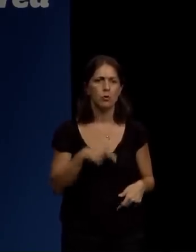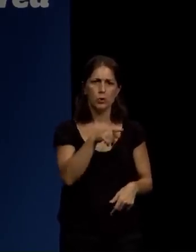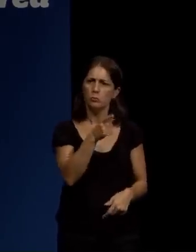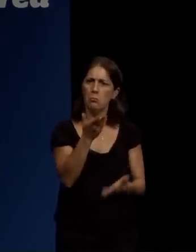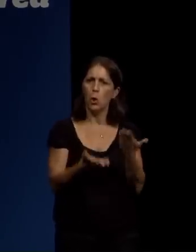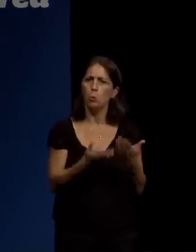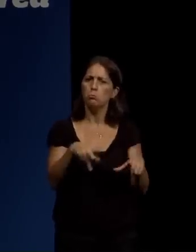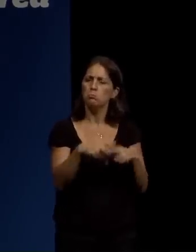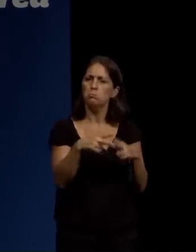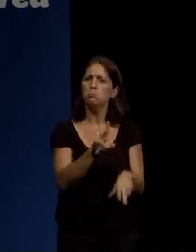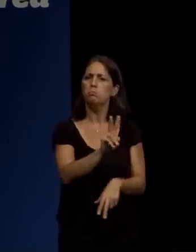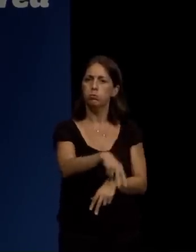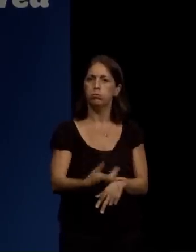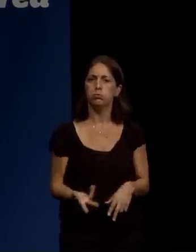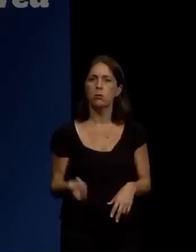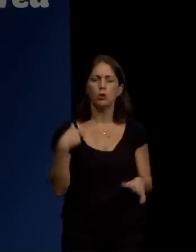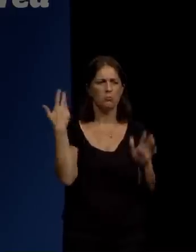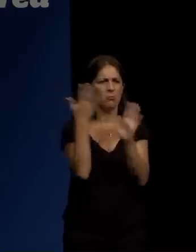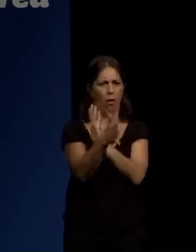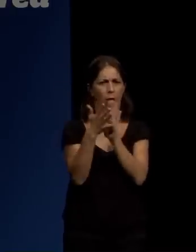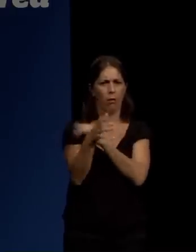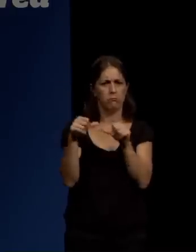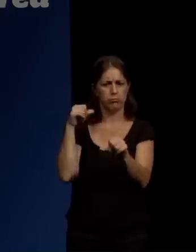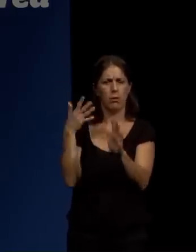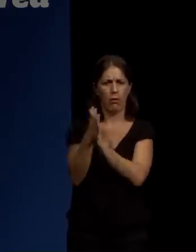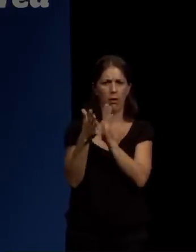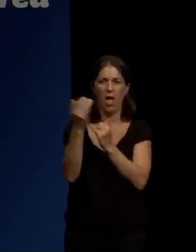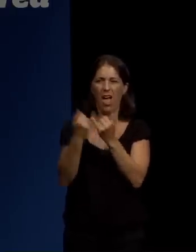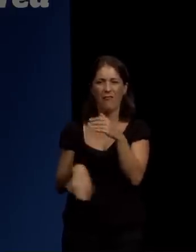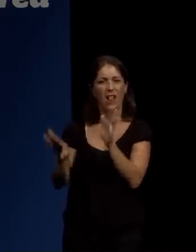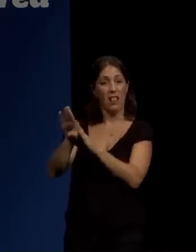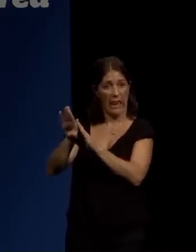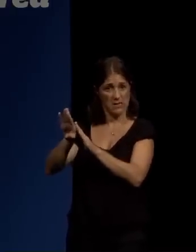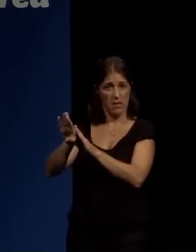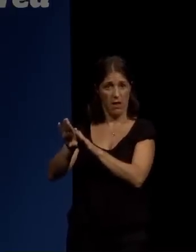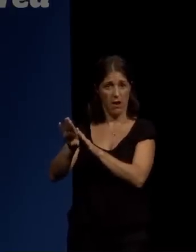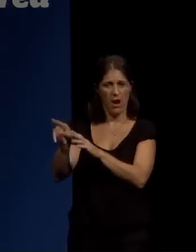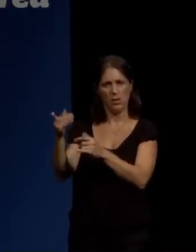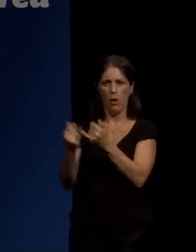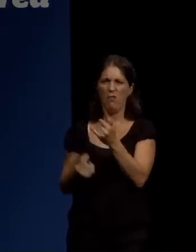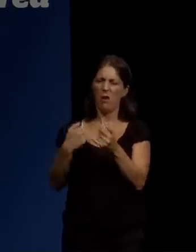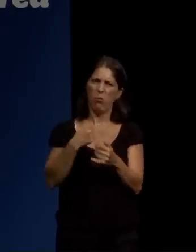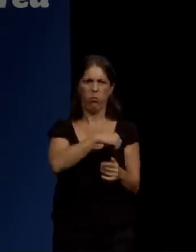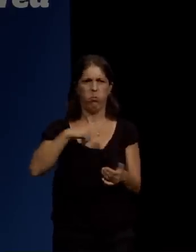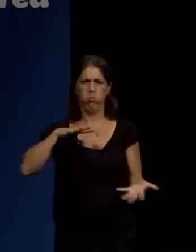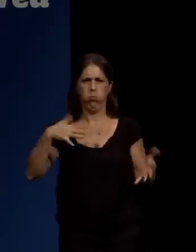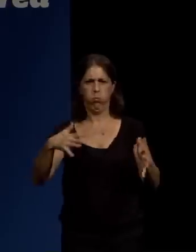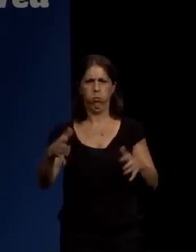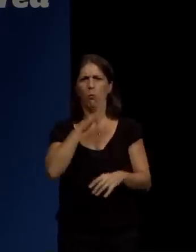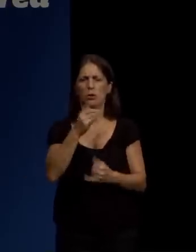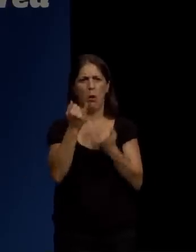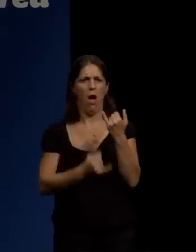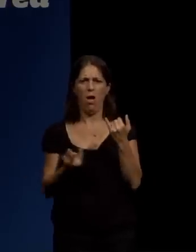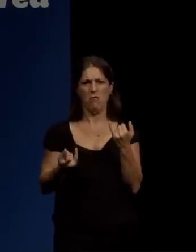social. Explicámoslo varias veces. O mantra da dereita, hai que privatizar porque o Estado é o